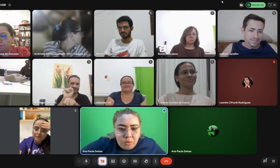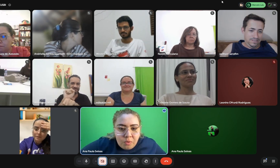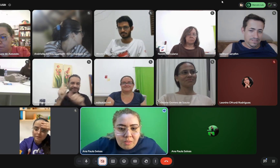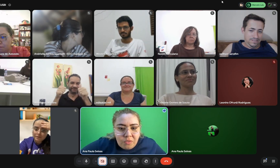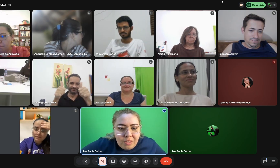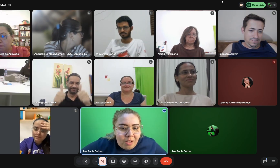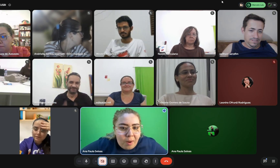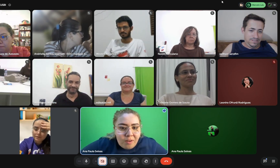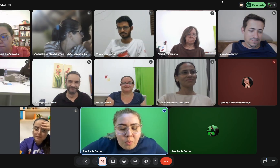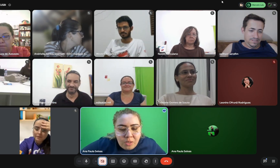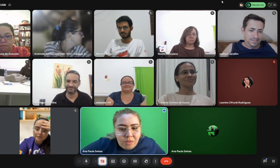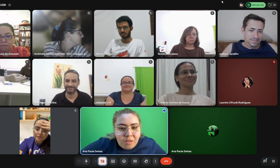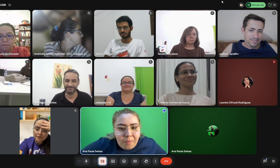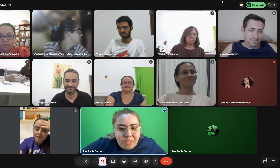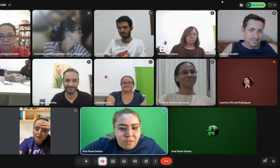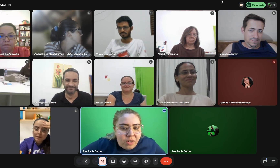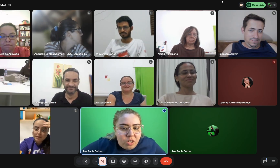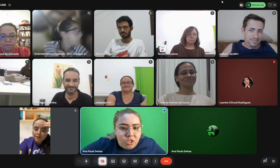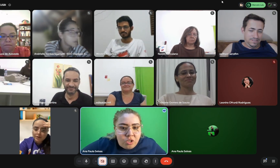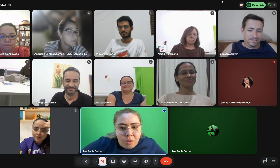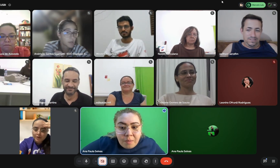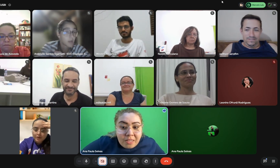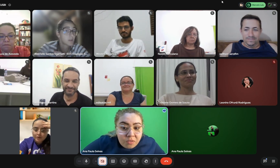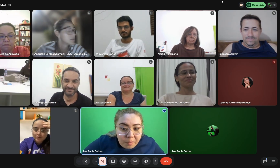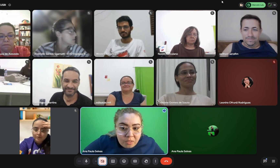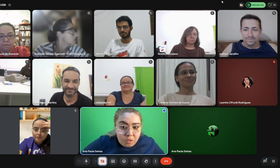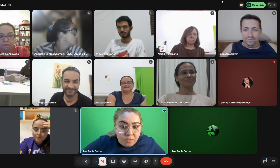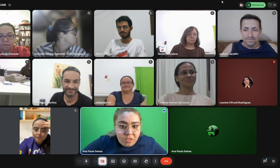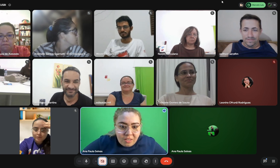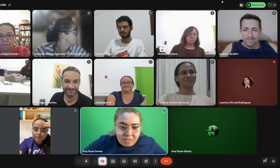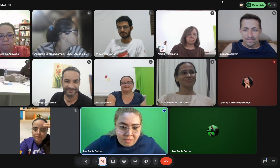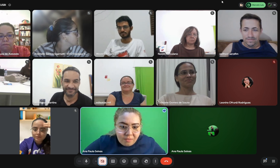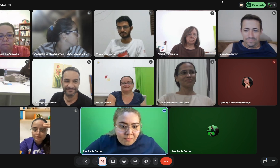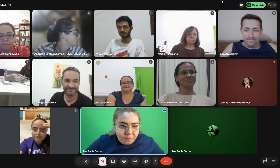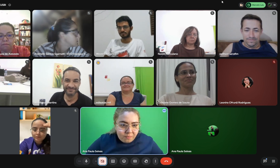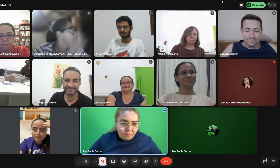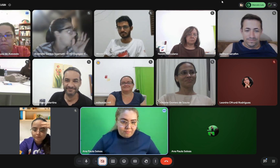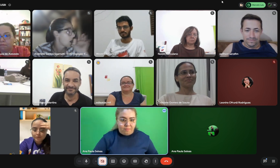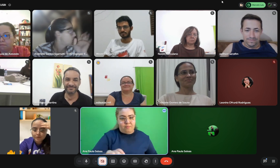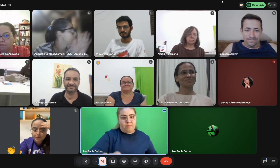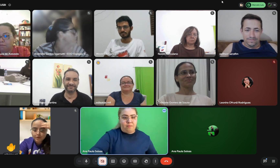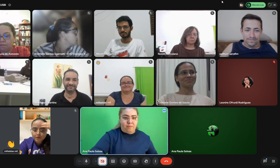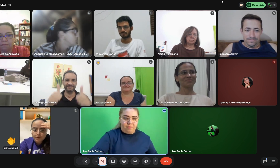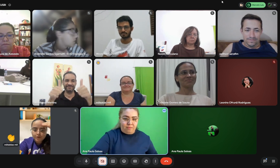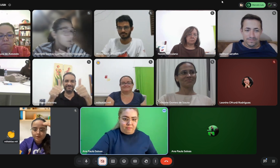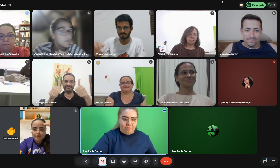do Setembro Surdo. Então, vocês aguardam um pouquinho que mais para frente a gente solta mais informações para vocês.